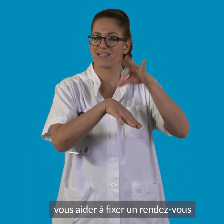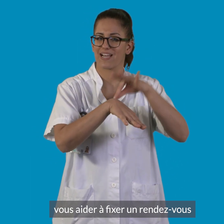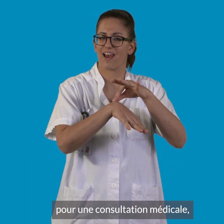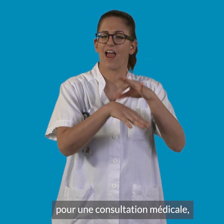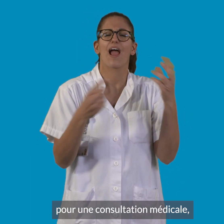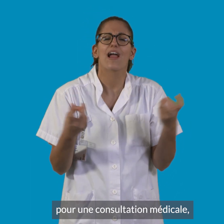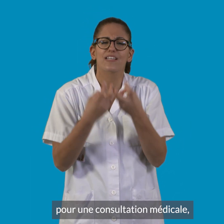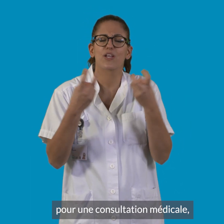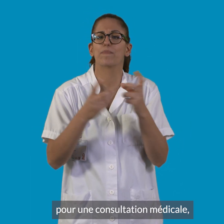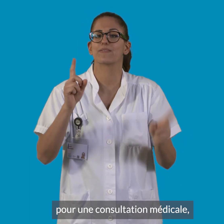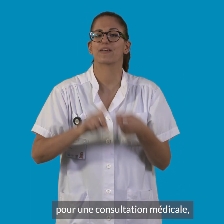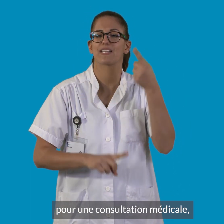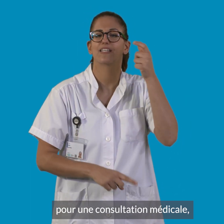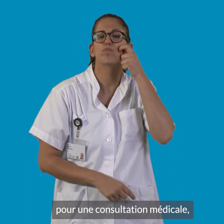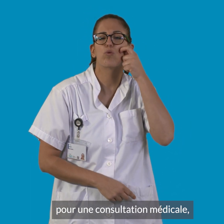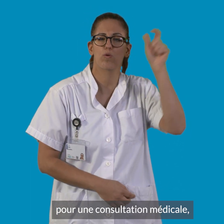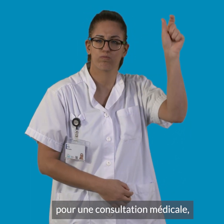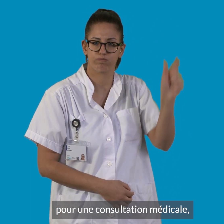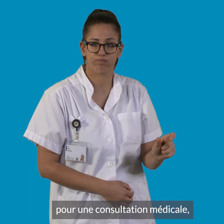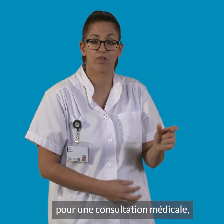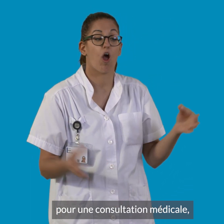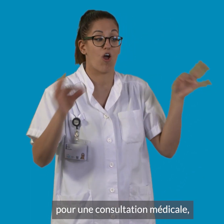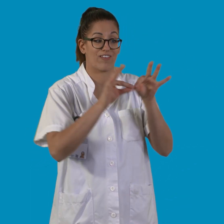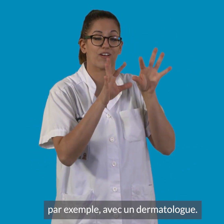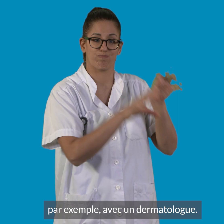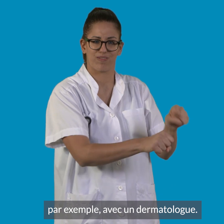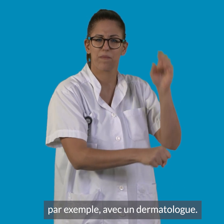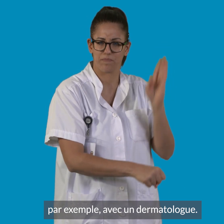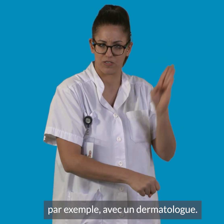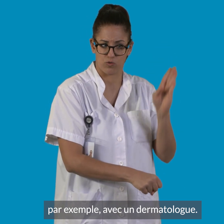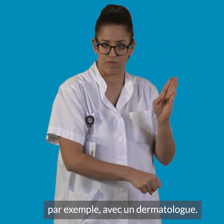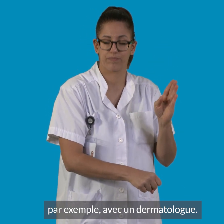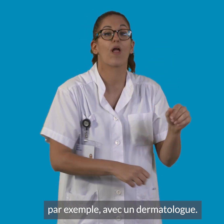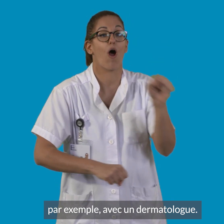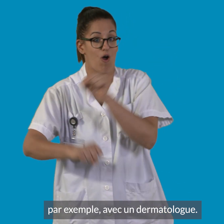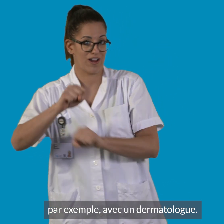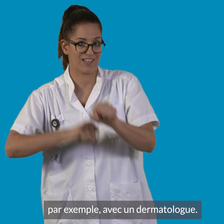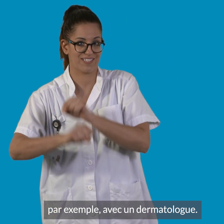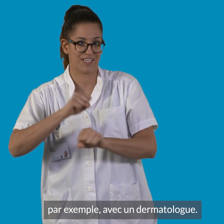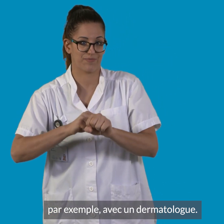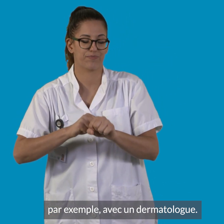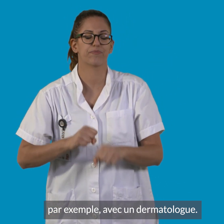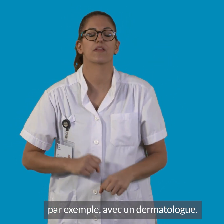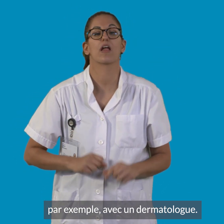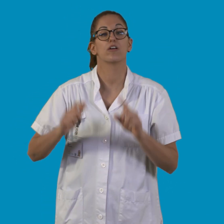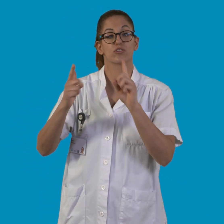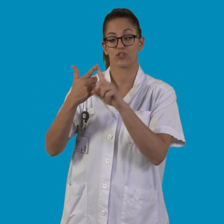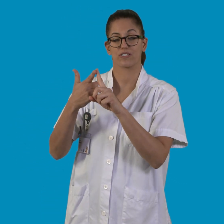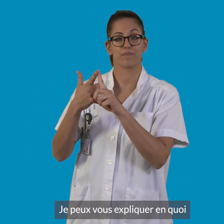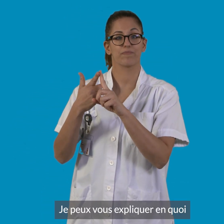rendez-vous pour une consultation médicale, par exemple avec un dermatologue. Je